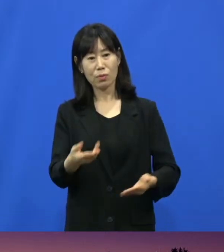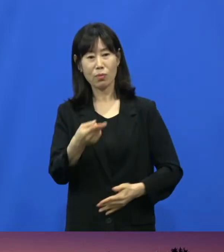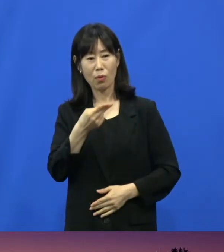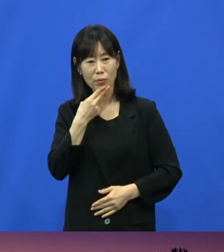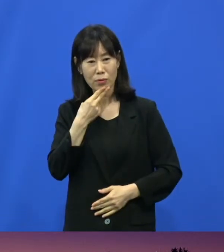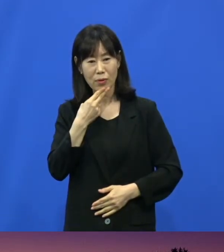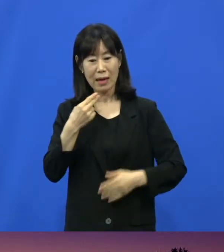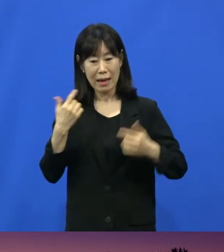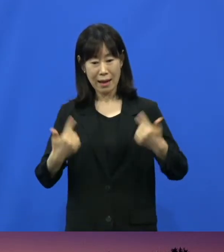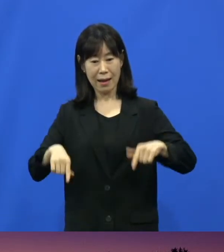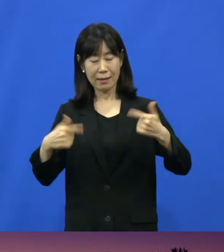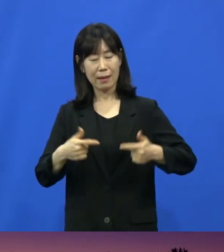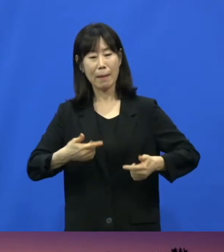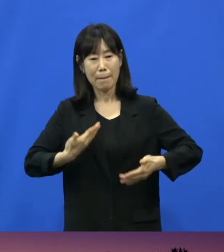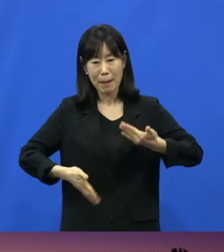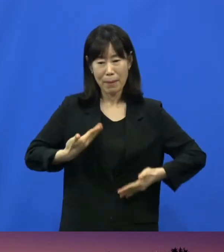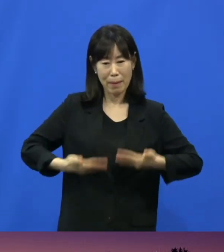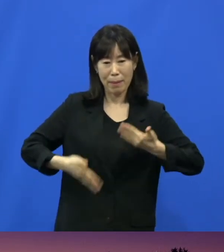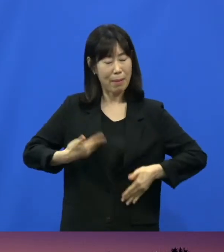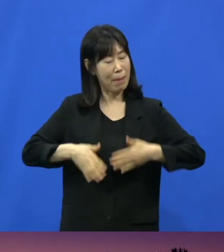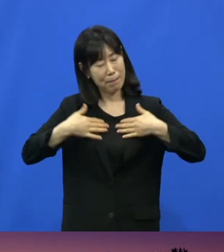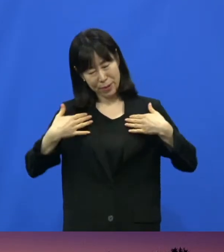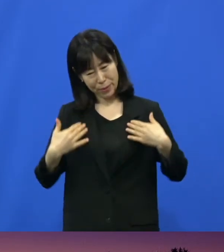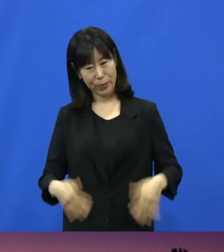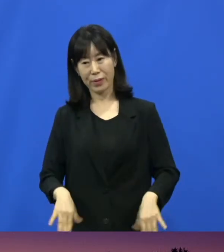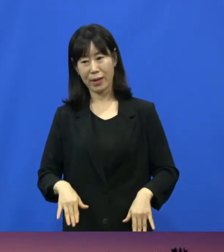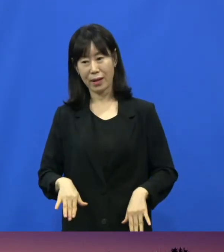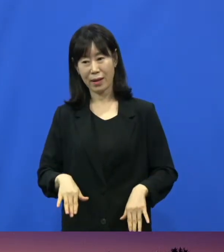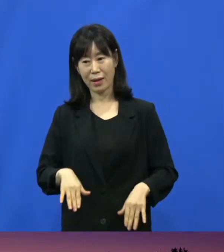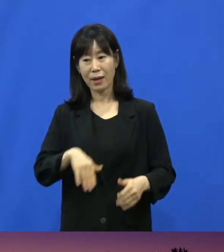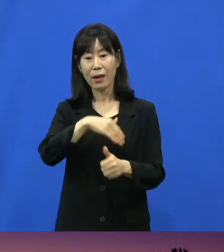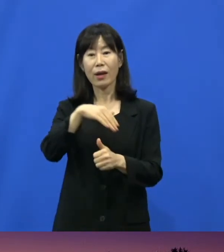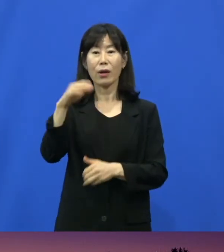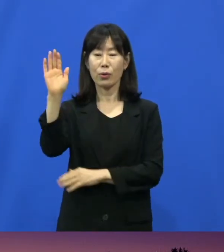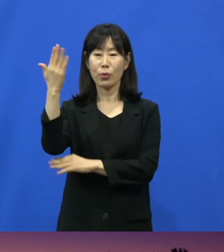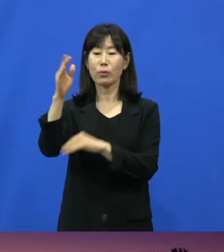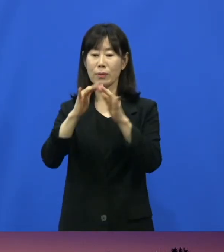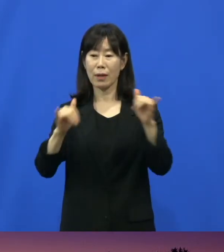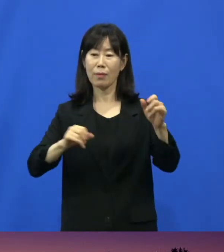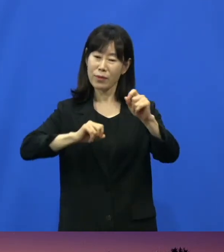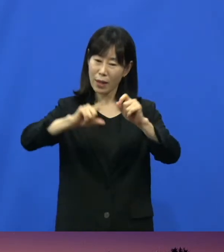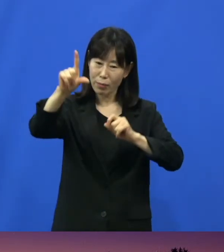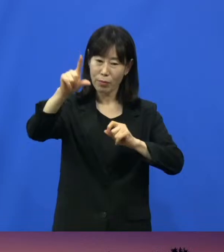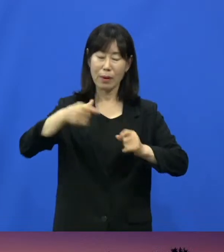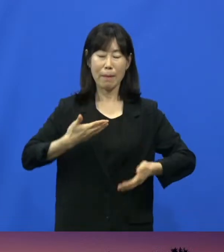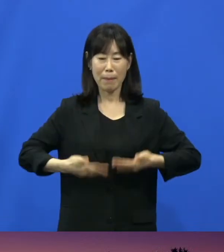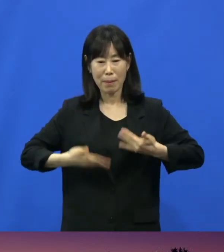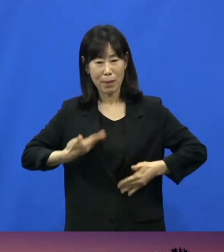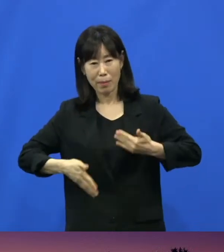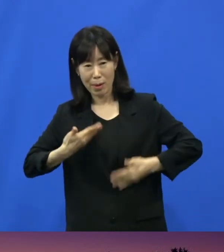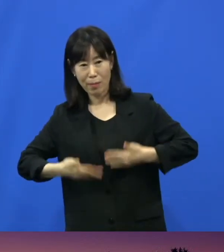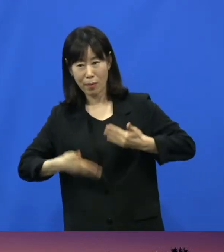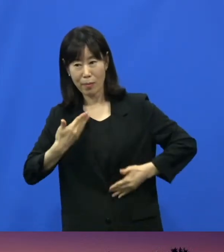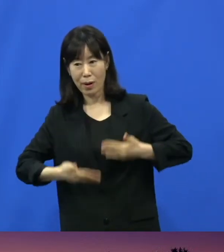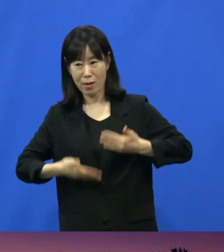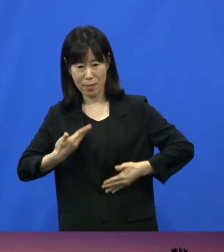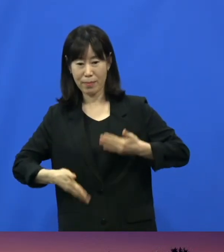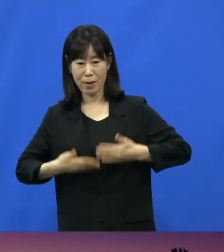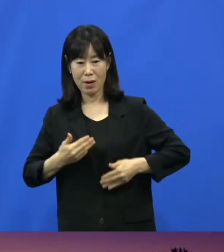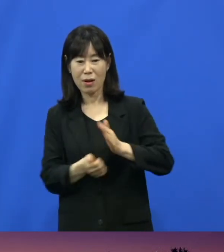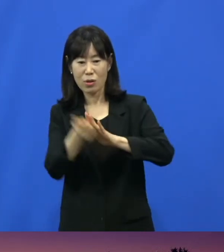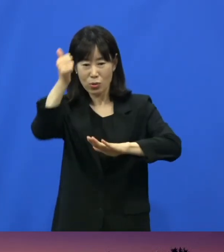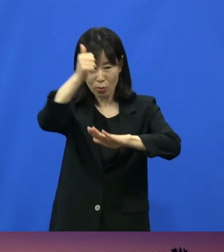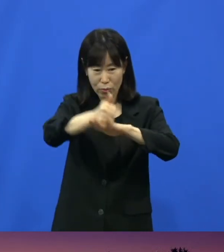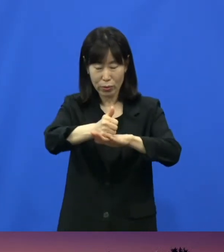피곤한 거예요. 여러분, 오늘 현대인들의 모습이에요. 뭔가를 해내려고 하는데 얼마나 치열하고